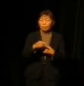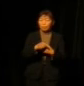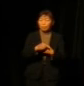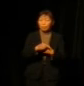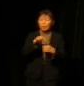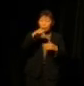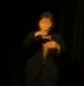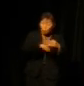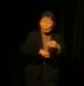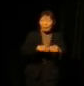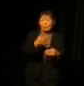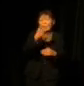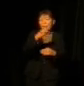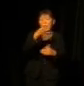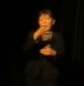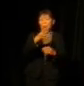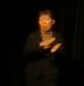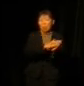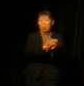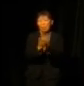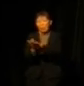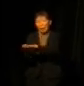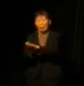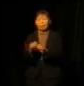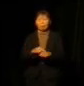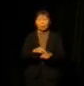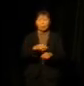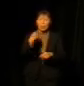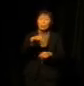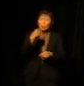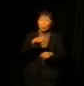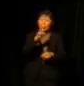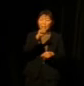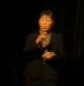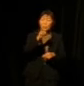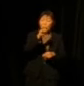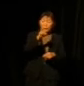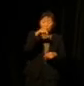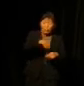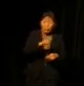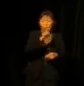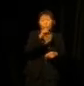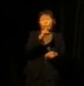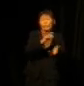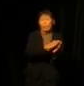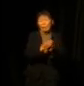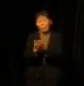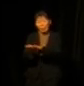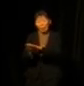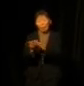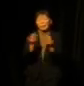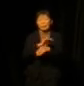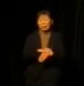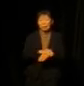74名が亡くなりました。あと先生方も、ね、11名いるうち、10名が亡くなった。この時校